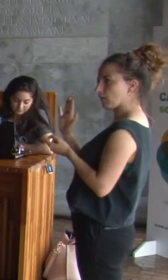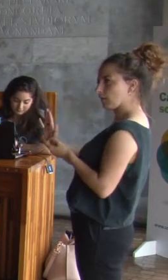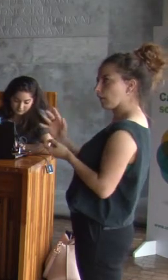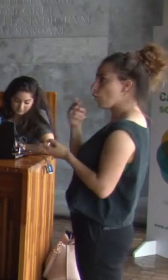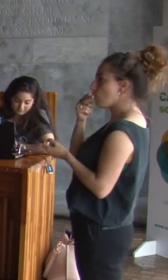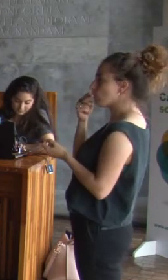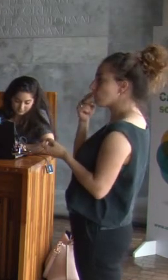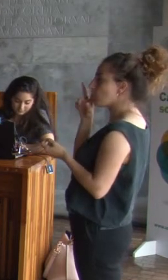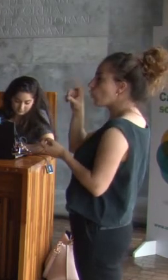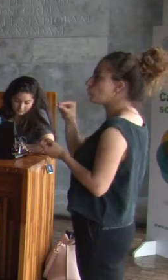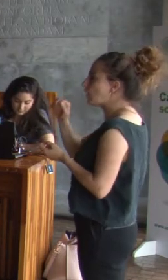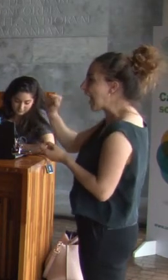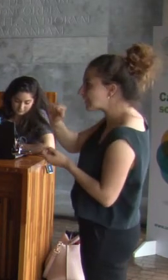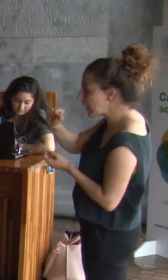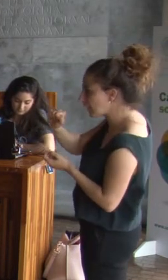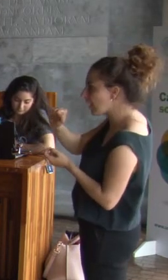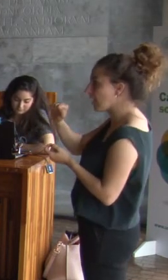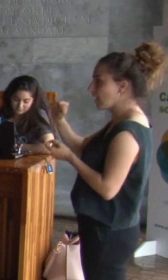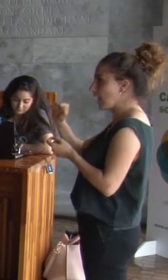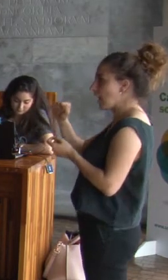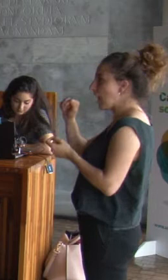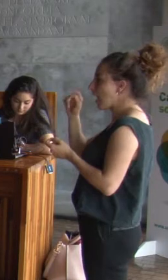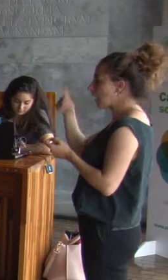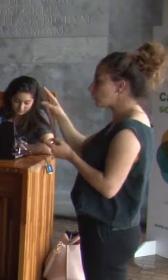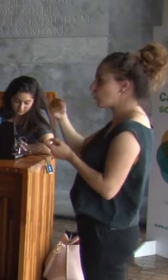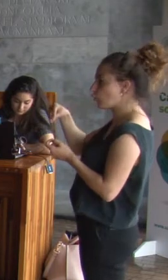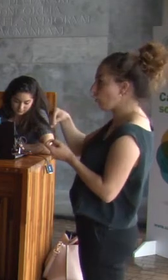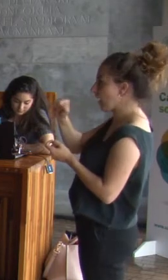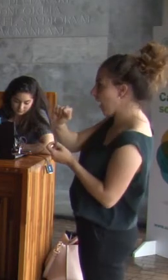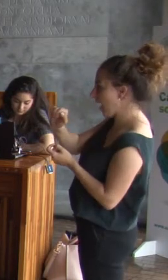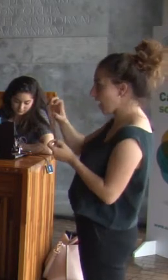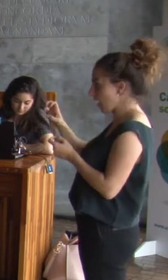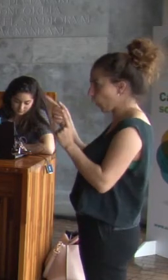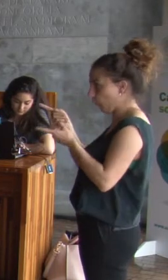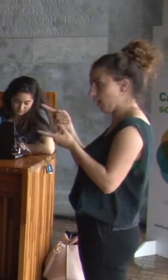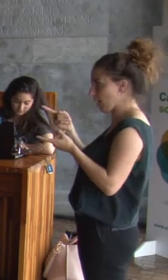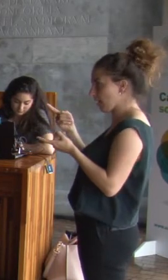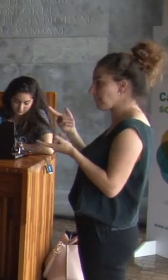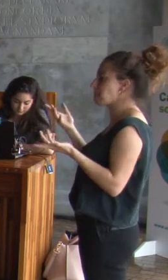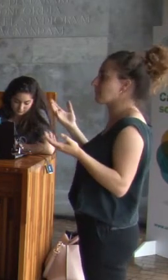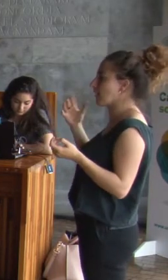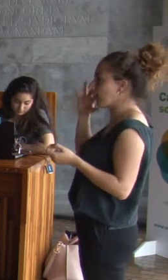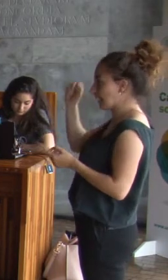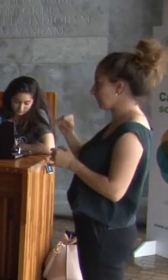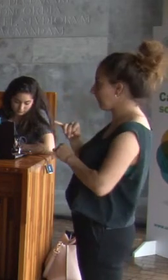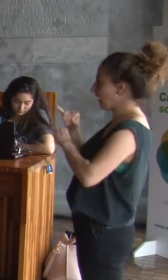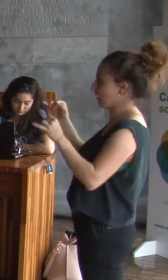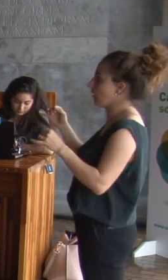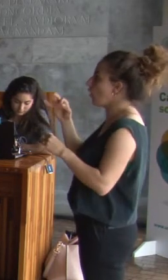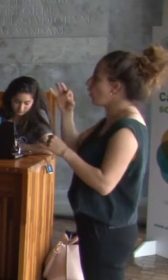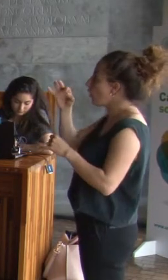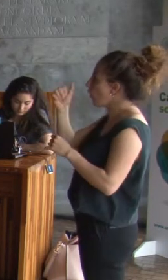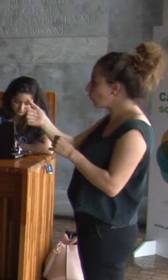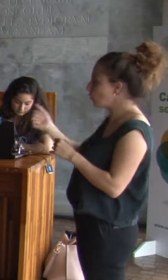Asperger. mai capisco. Ognuno la chiama in modo